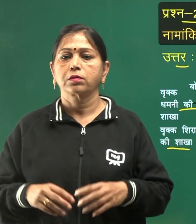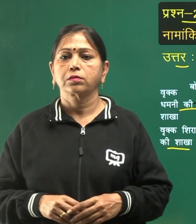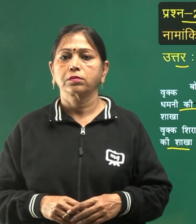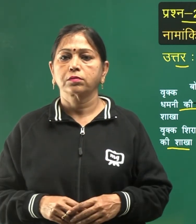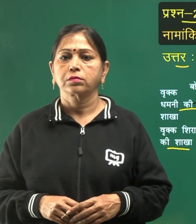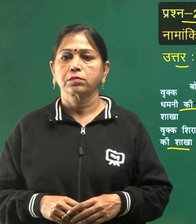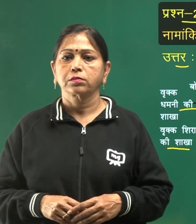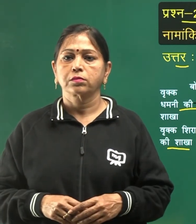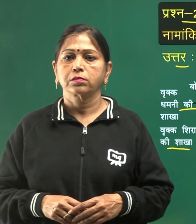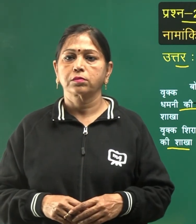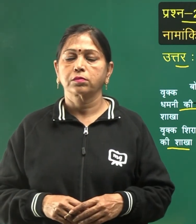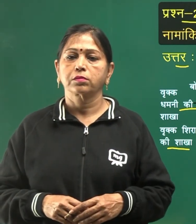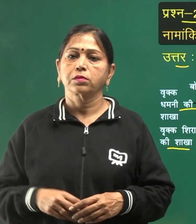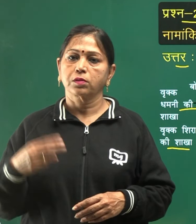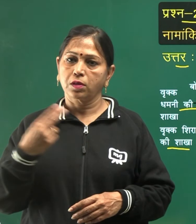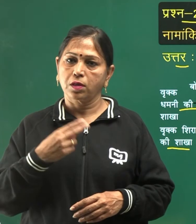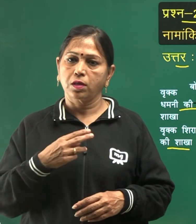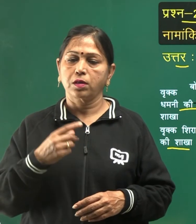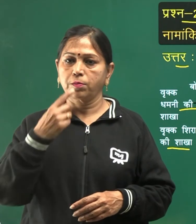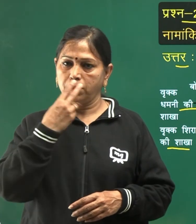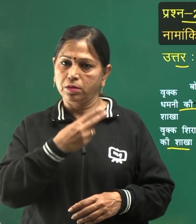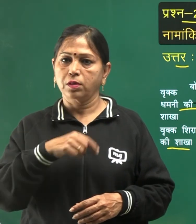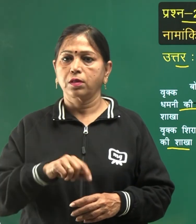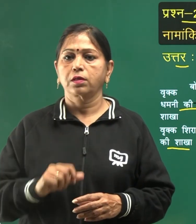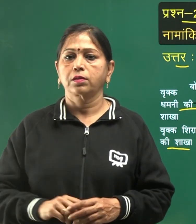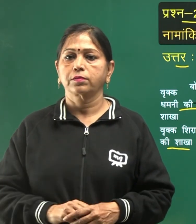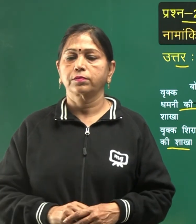जैसा कि चित्र में नामांकित किया है।